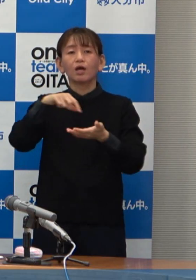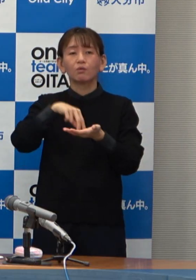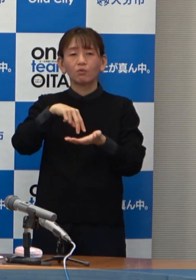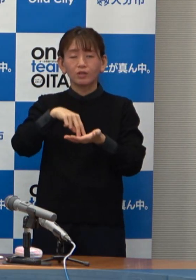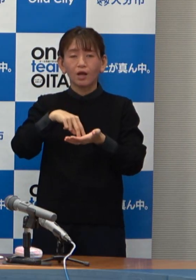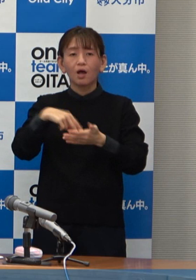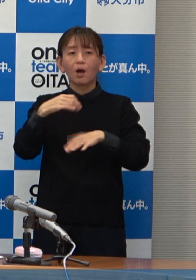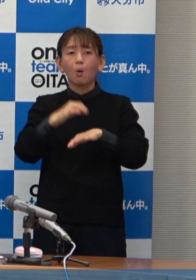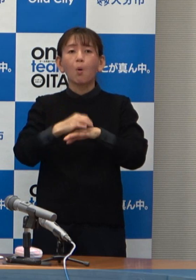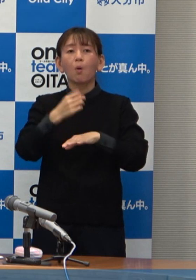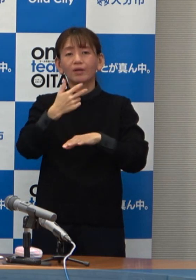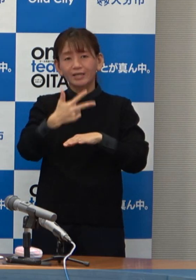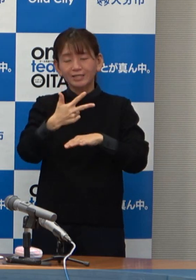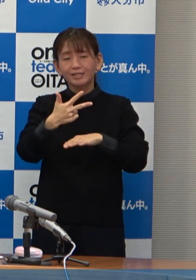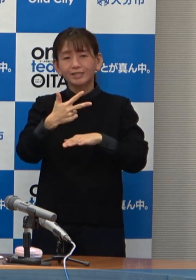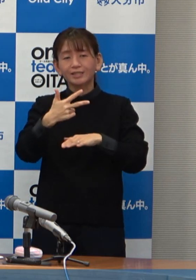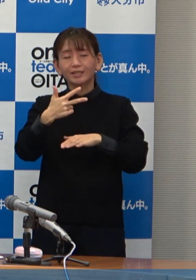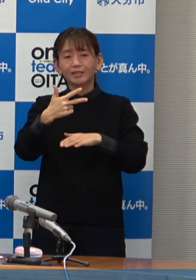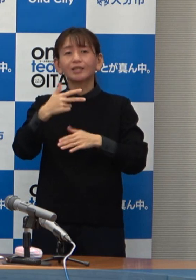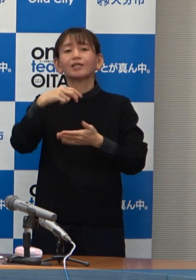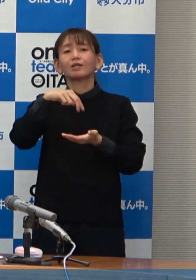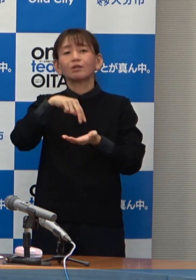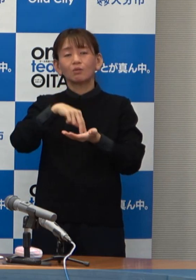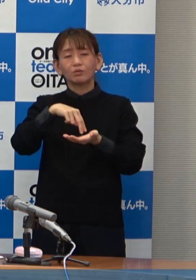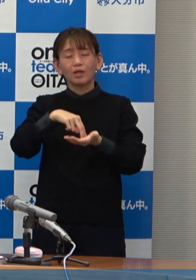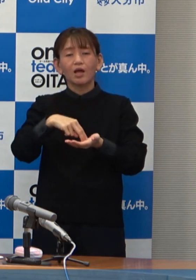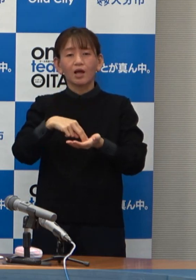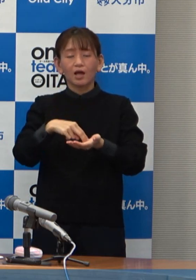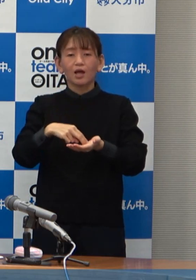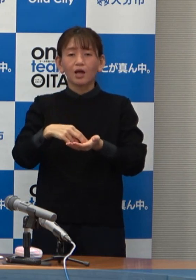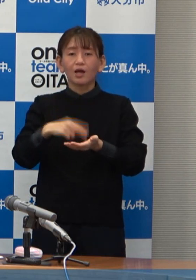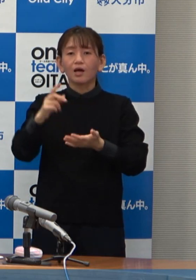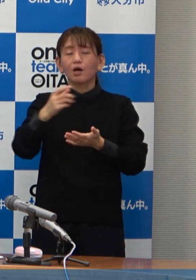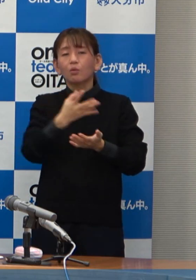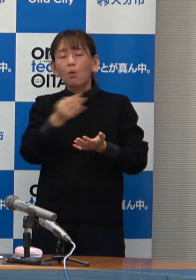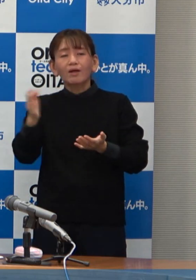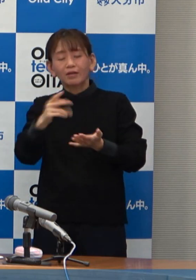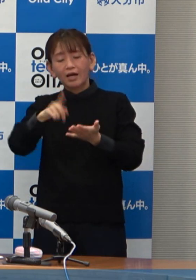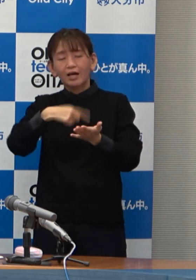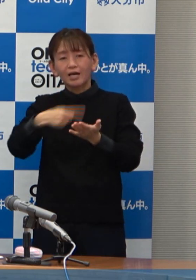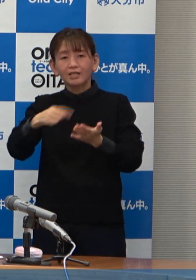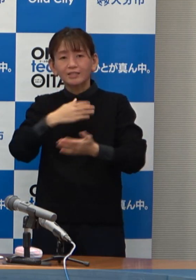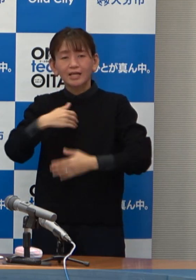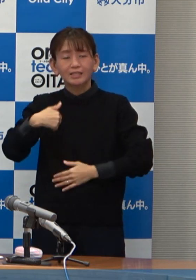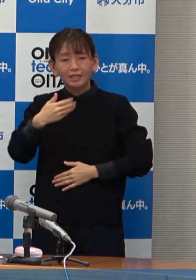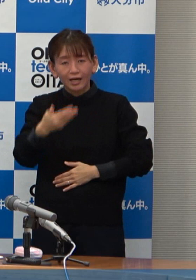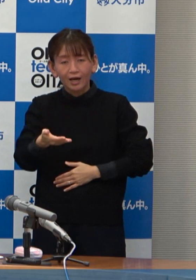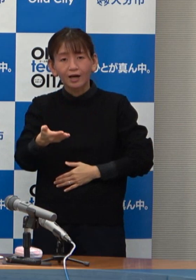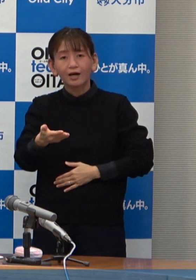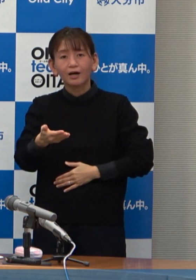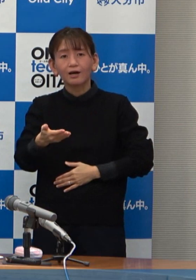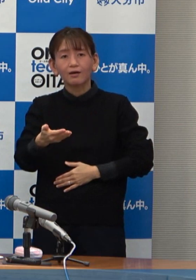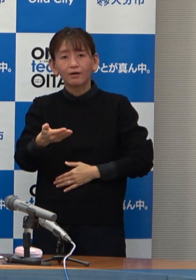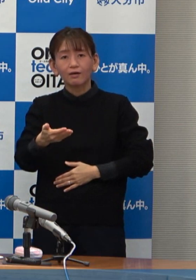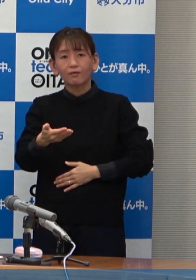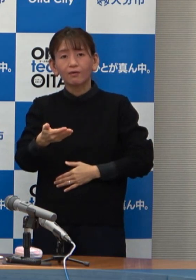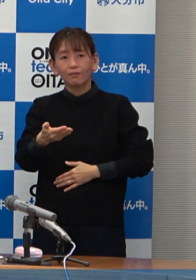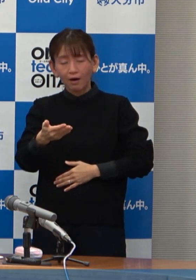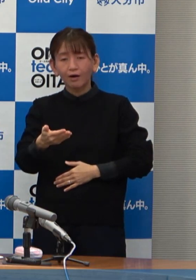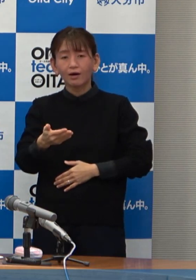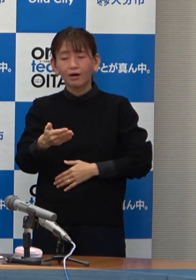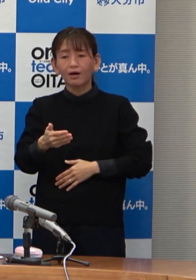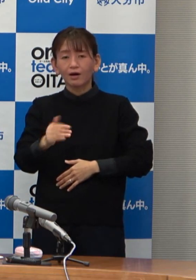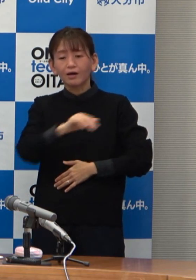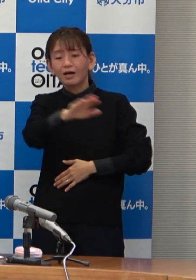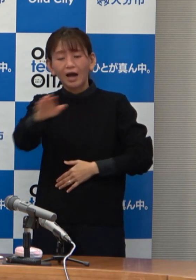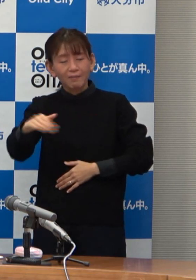大分市の行政として大分市がどこまでできているかということの方が今は大事なんで